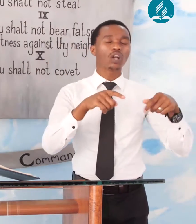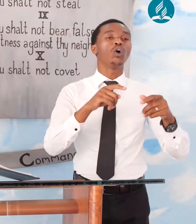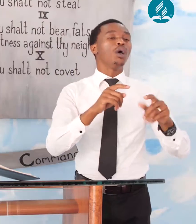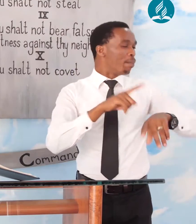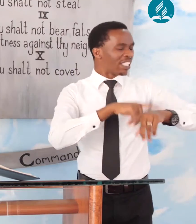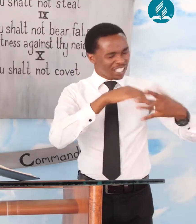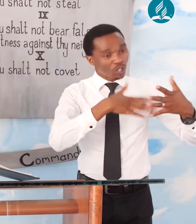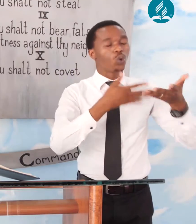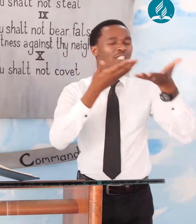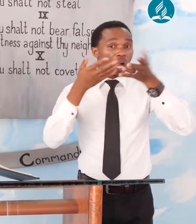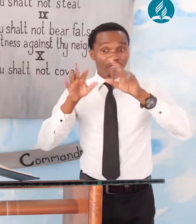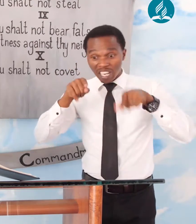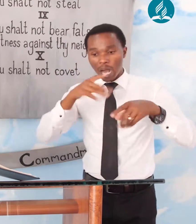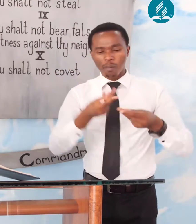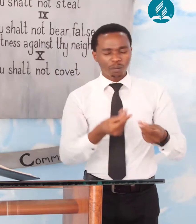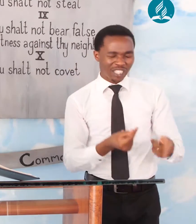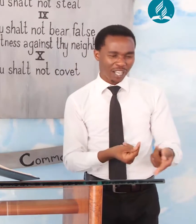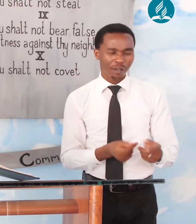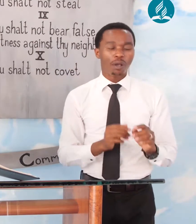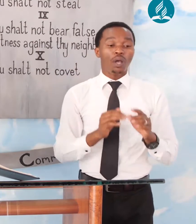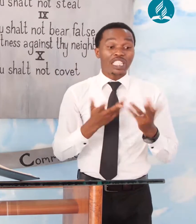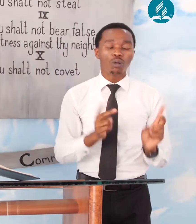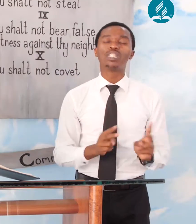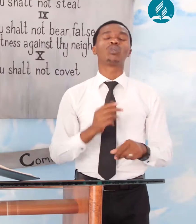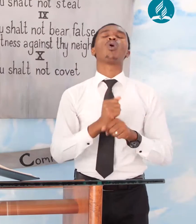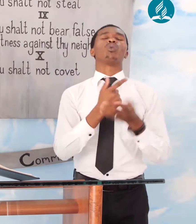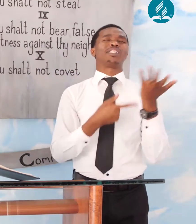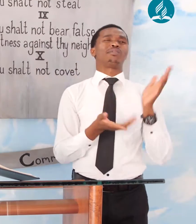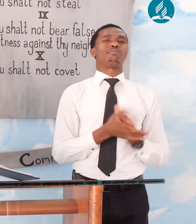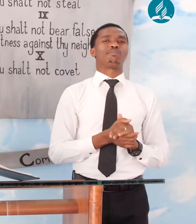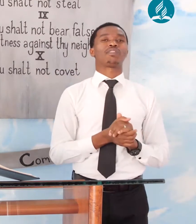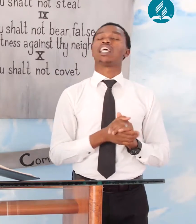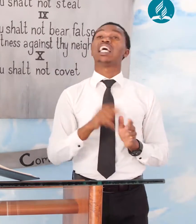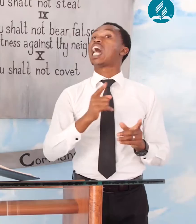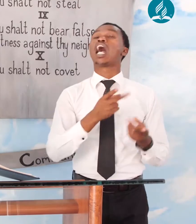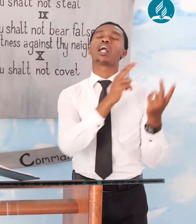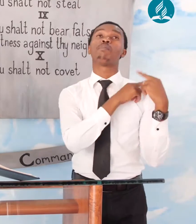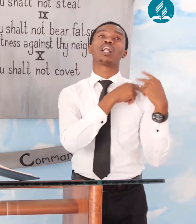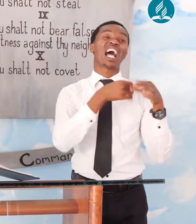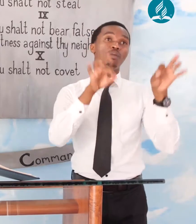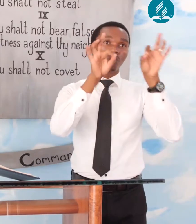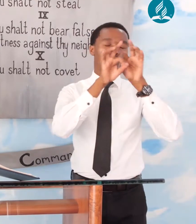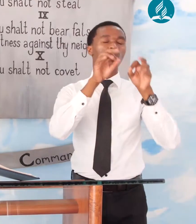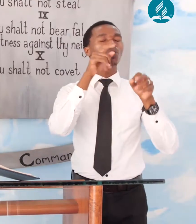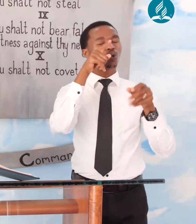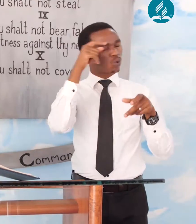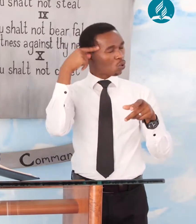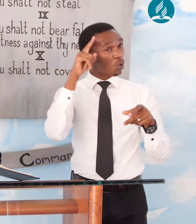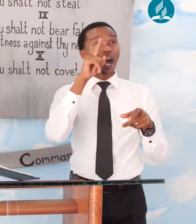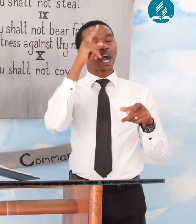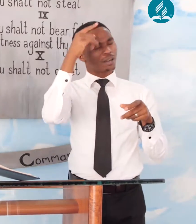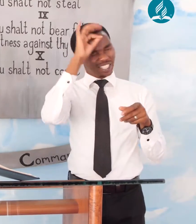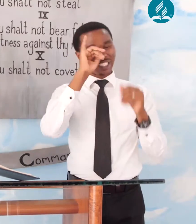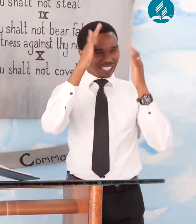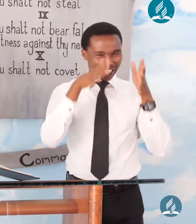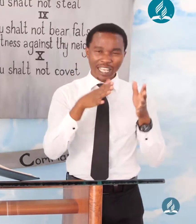ha mu butayu nta ubusubundi wa maziki abisiraeli ntacyo wabamariye nawe ntacyo wimariye umva njyewe